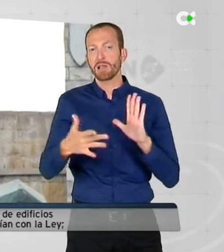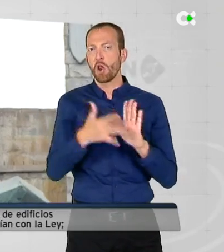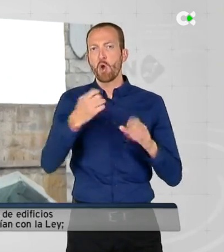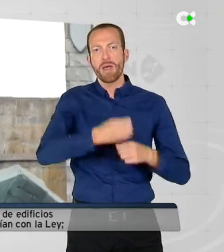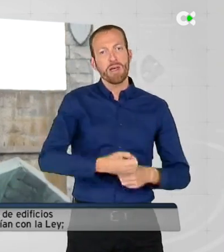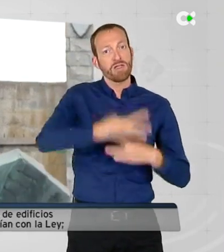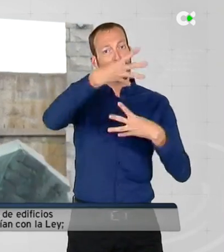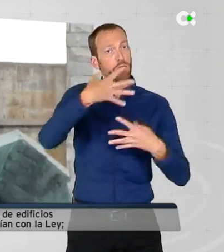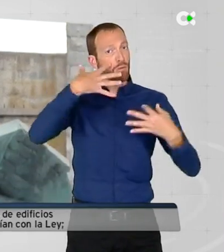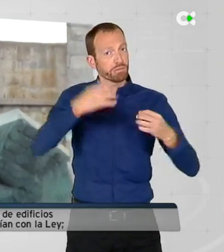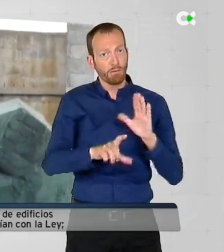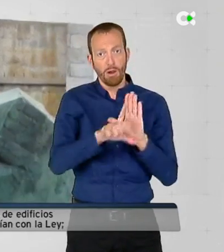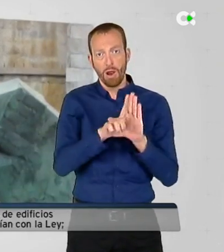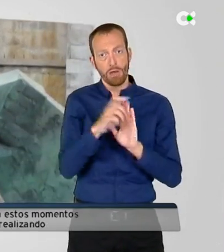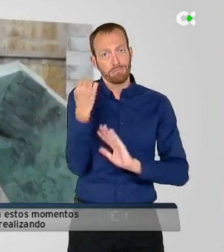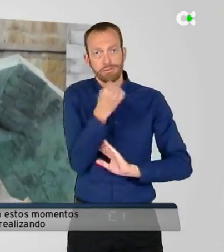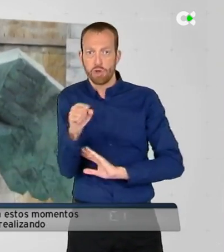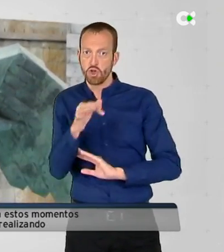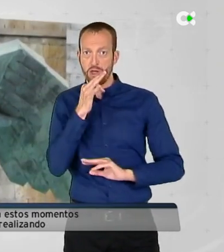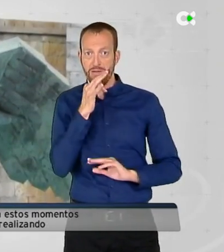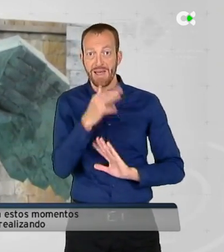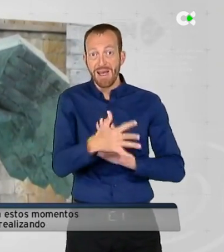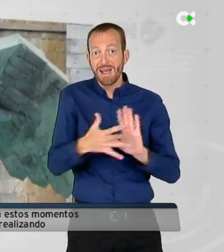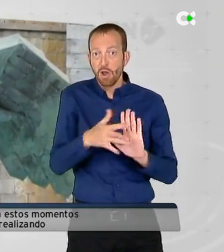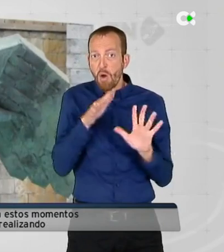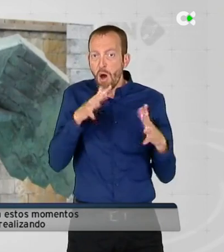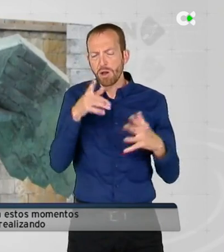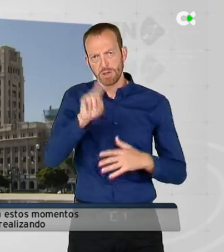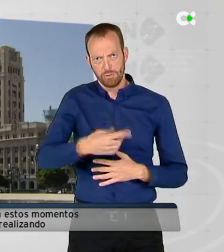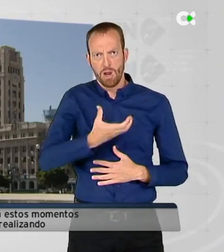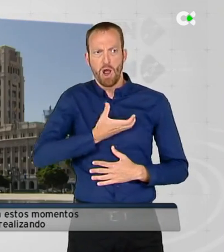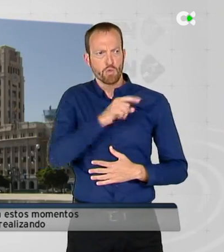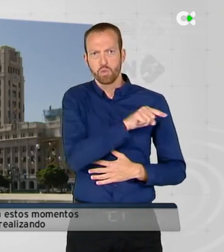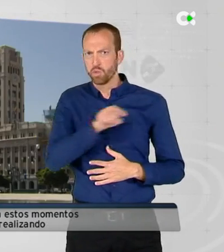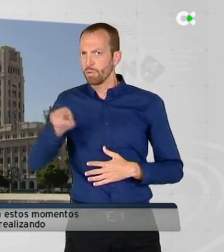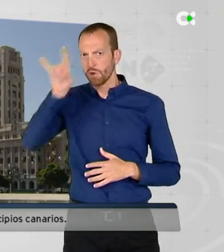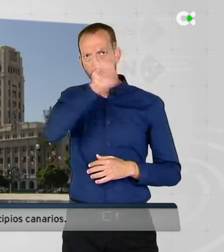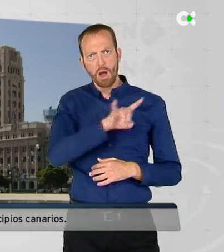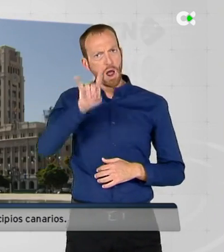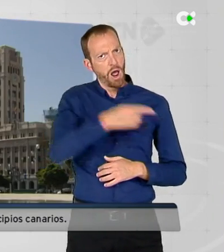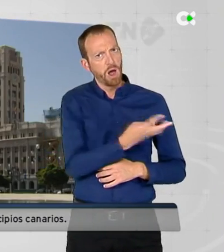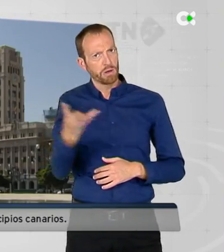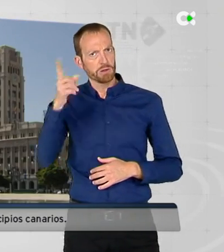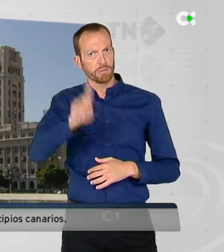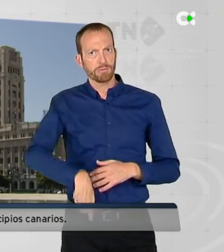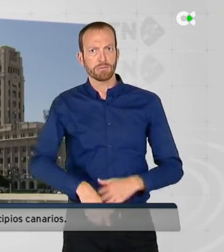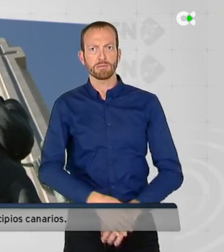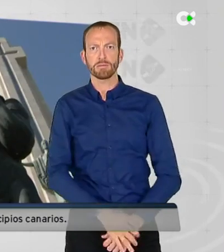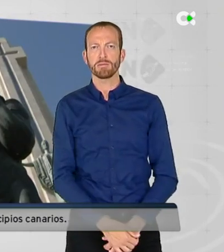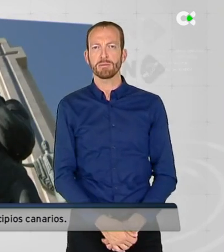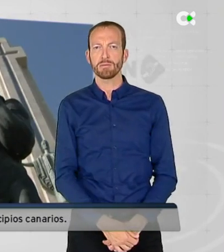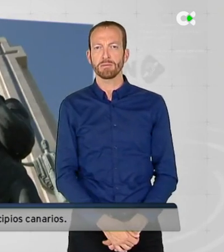edificios que no cumplían con la ley. Catálogos que en estos momentos se están realizando en otros municipios canarios.